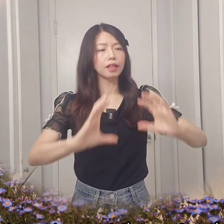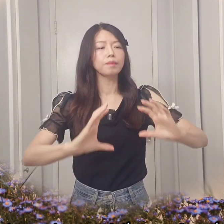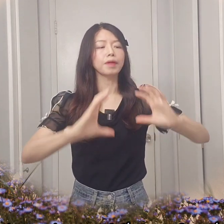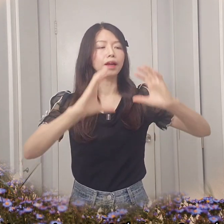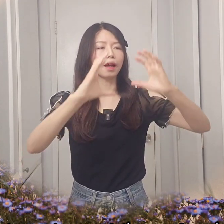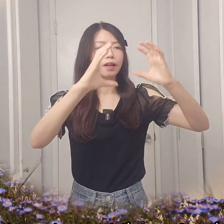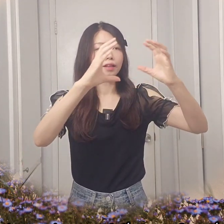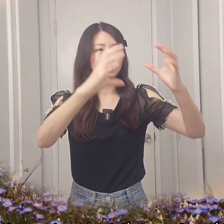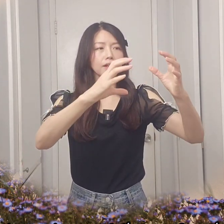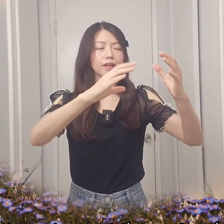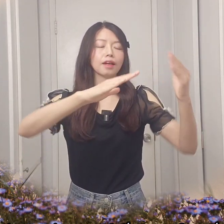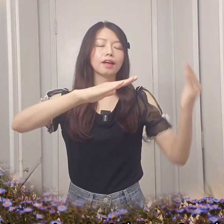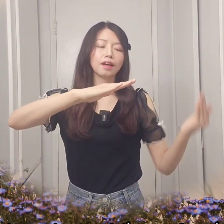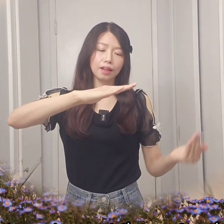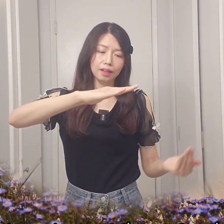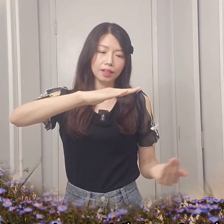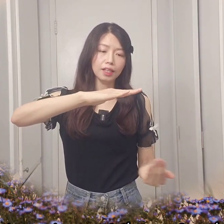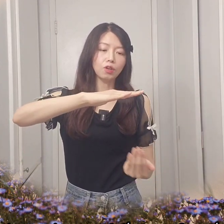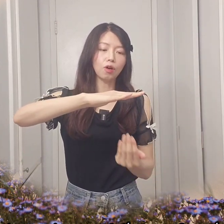하나님 나라